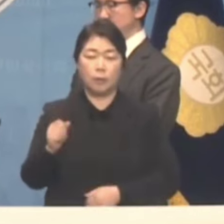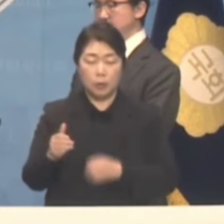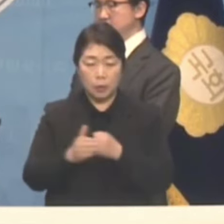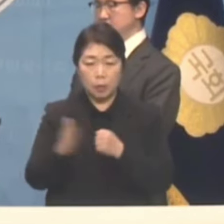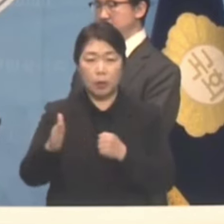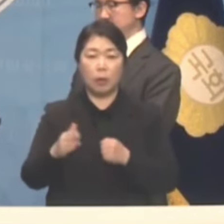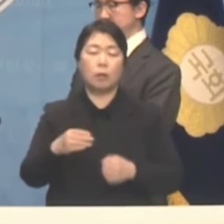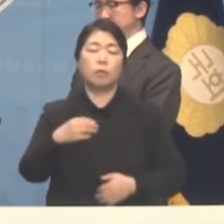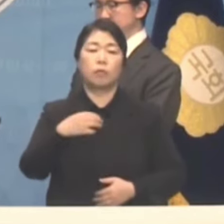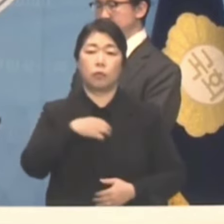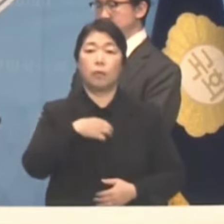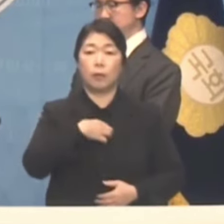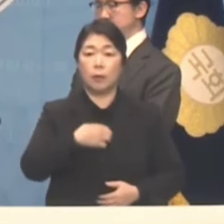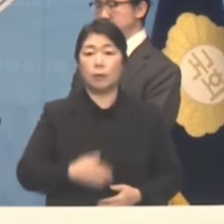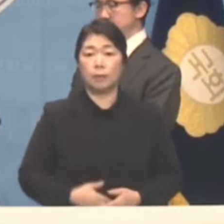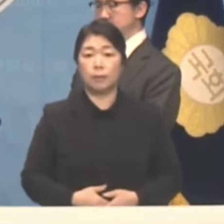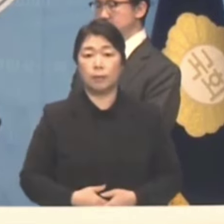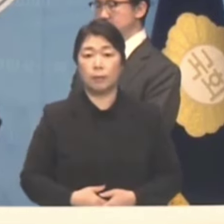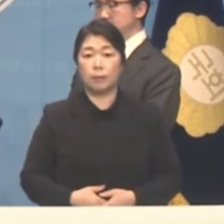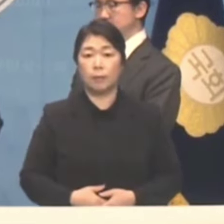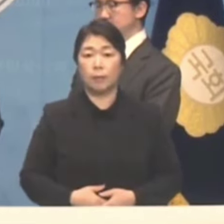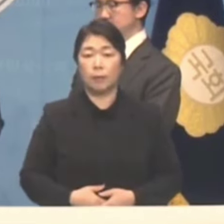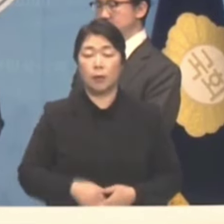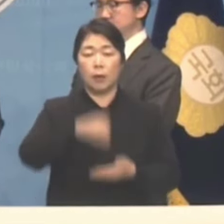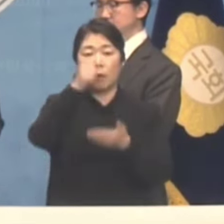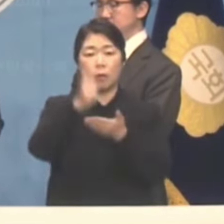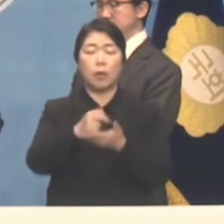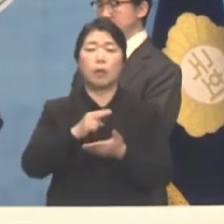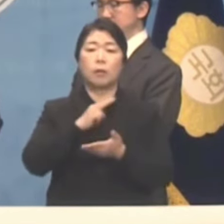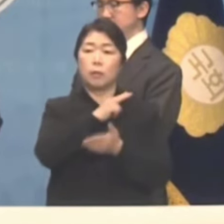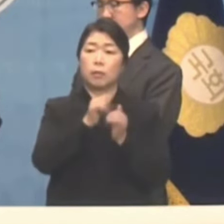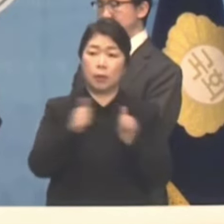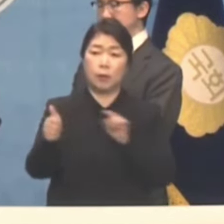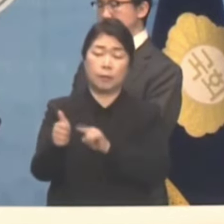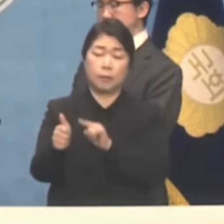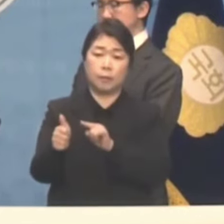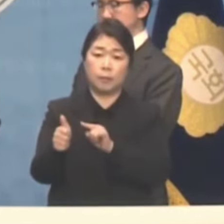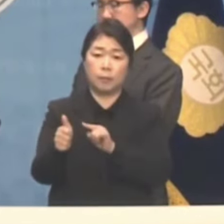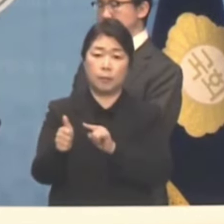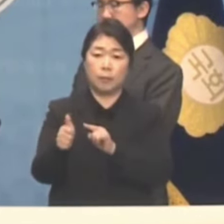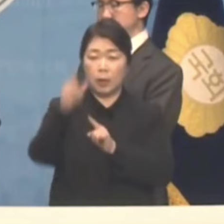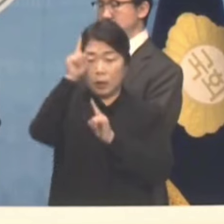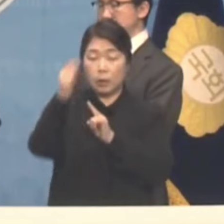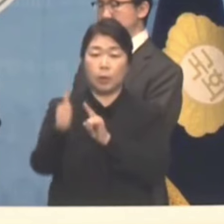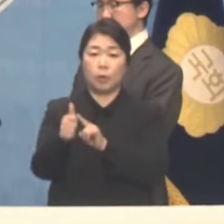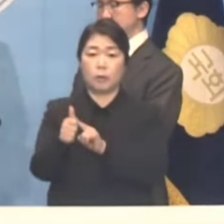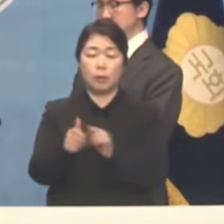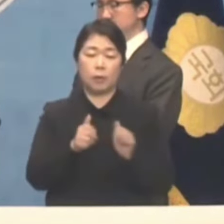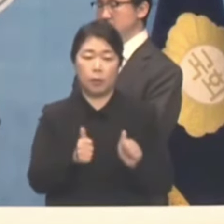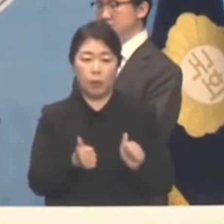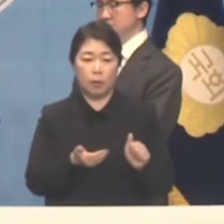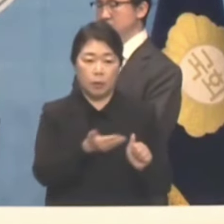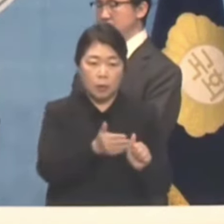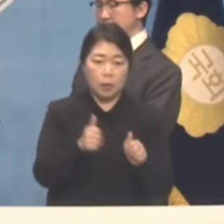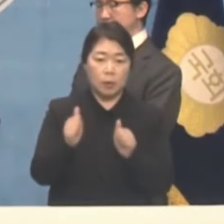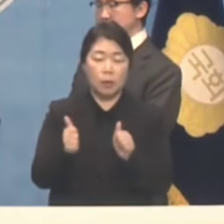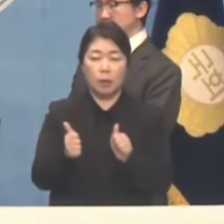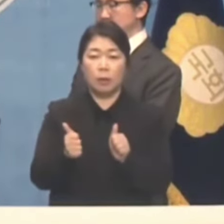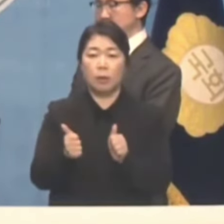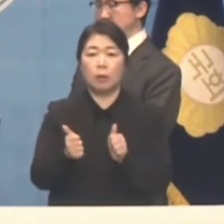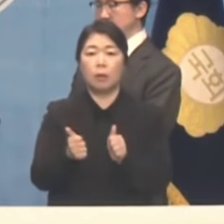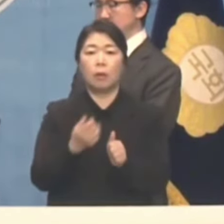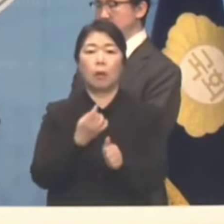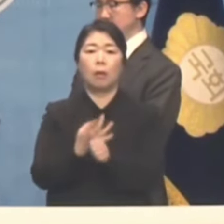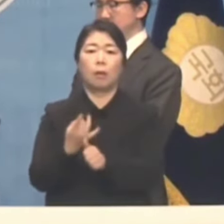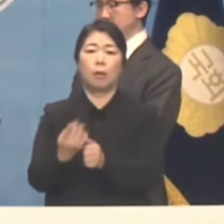있습니다 어 피고인 이재명은 재판 거래를 통해 법치의 근간을